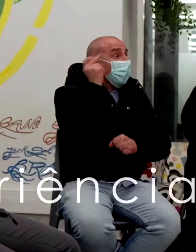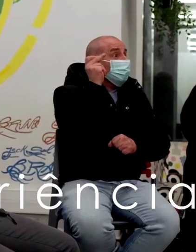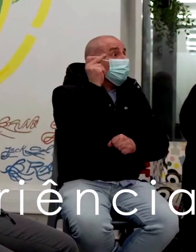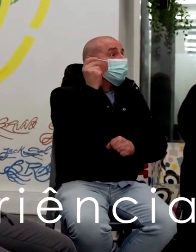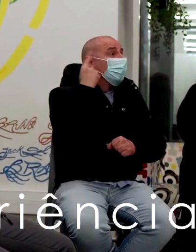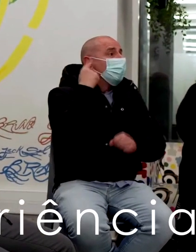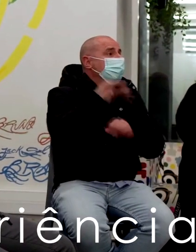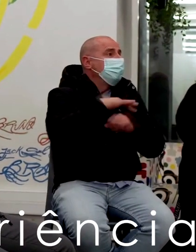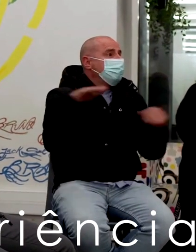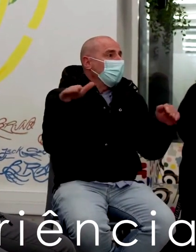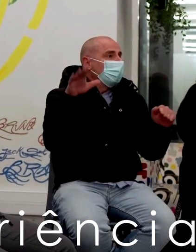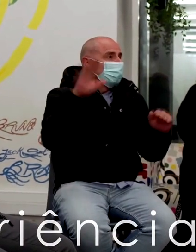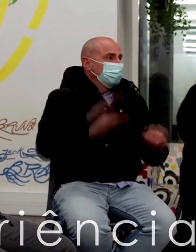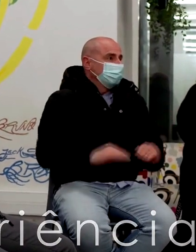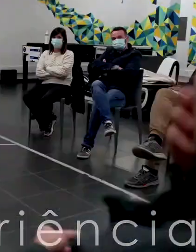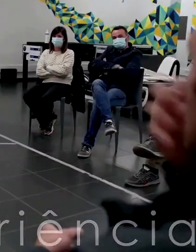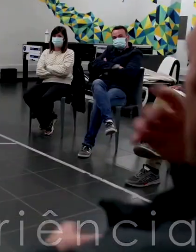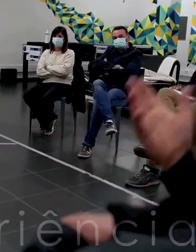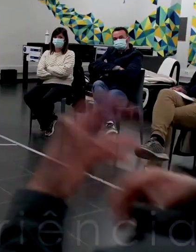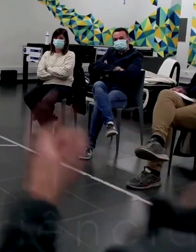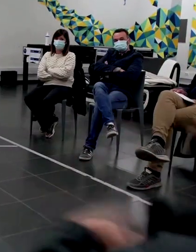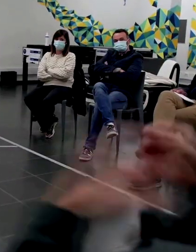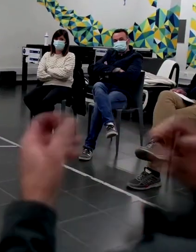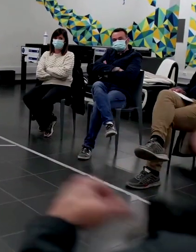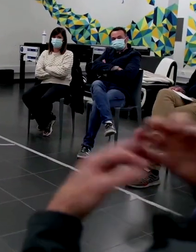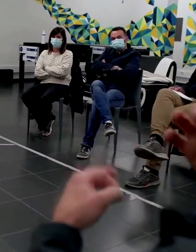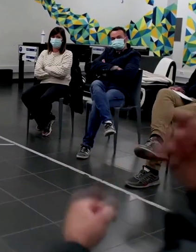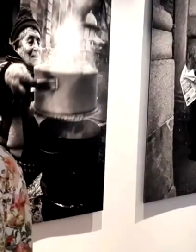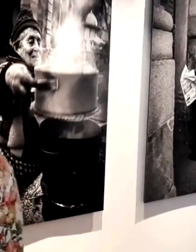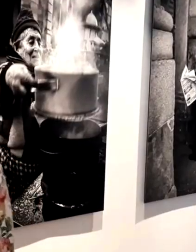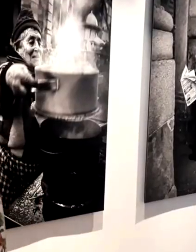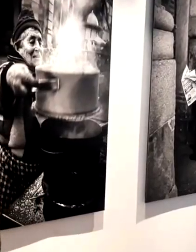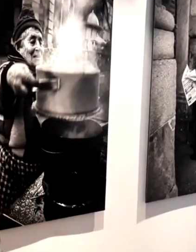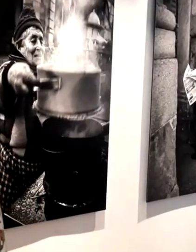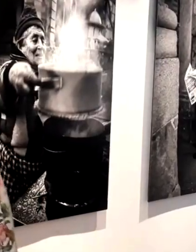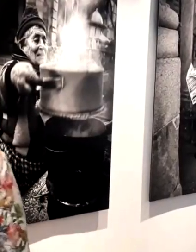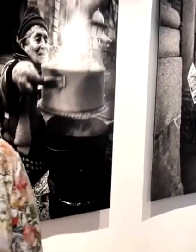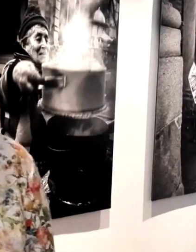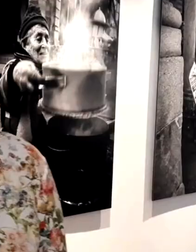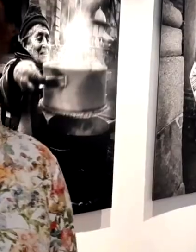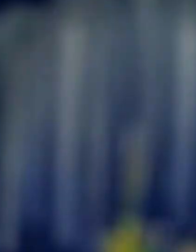inscrever-se e de certeza que vamos conseguir montar um grande espetáculo com estes meninos.